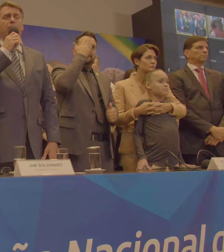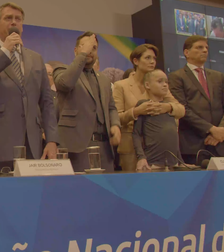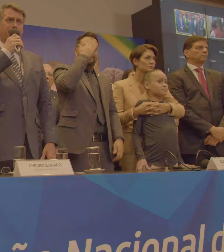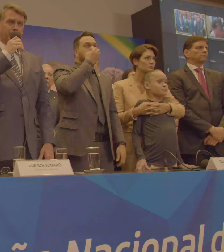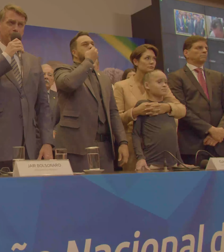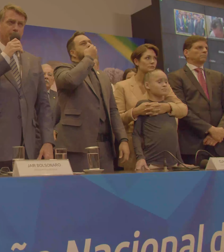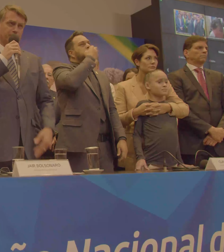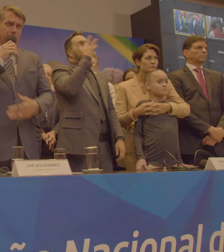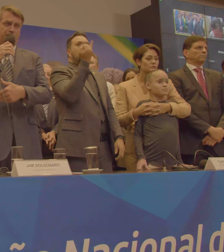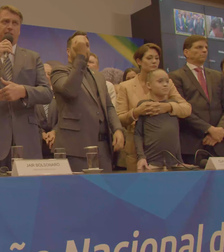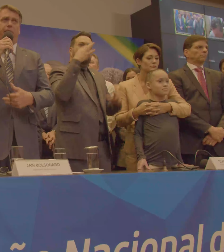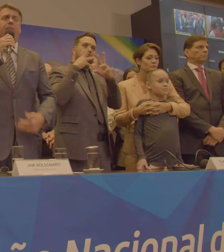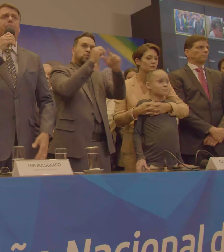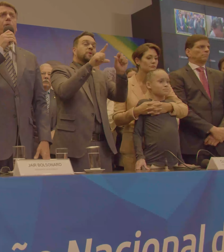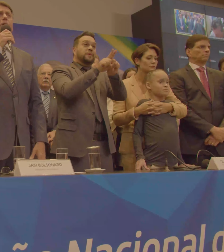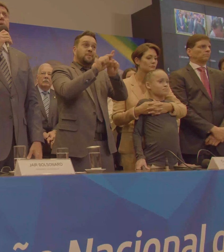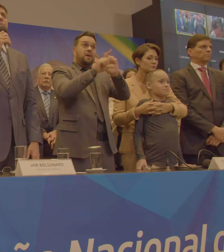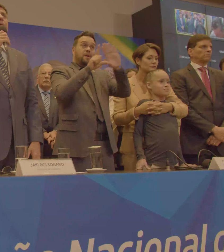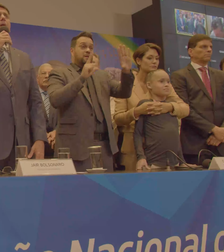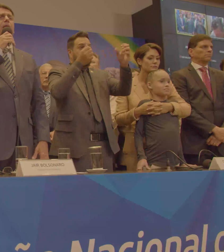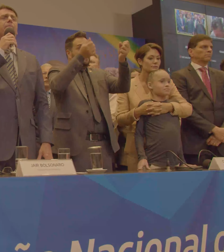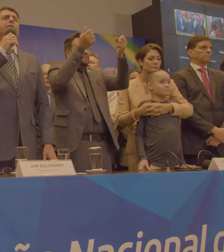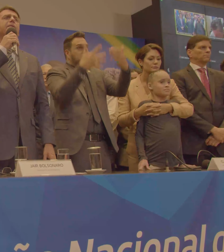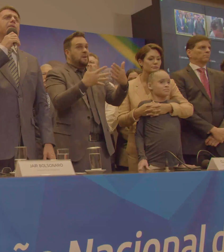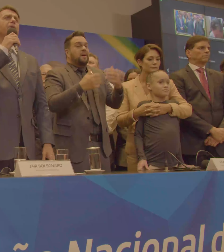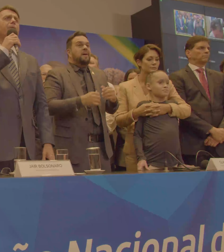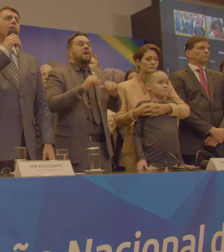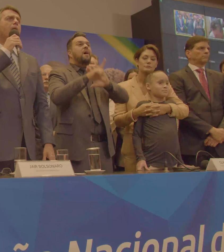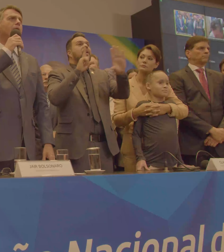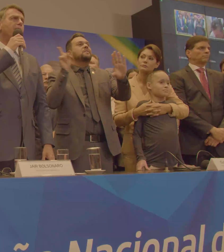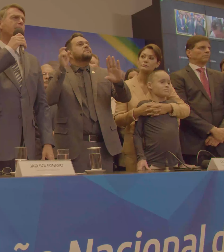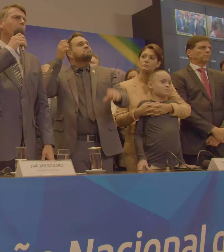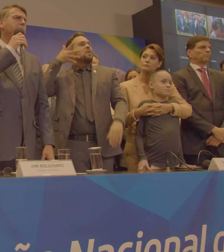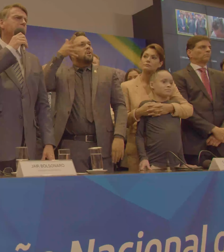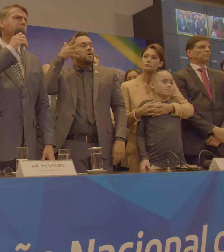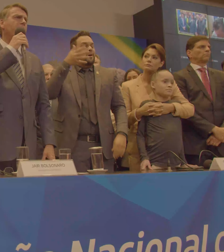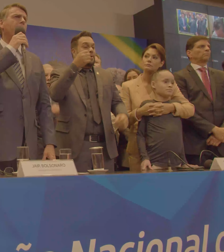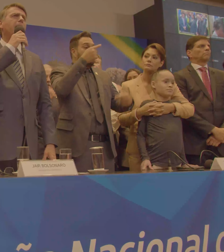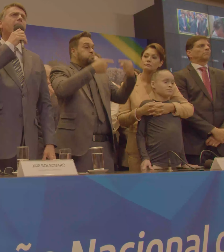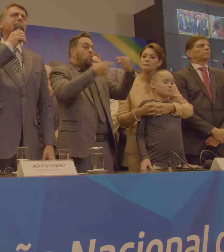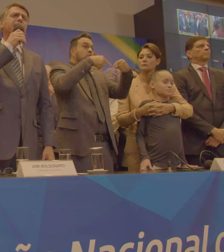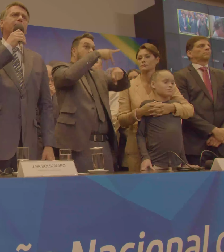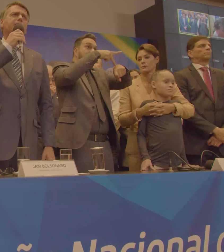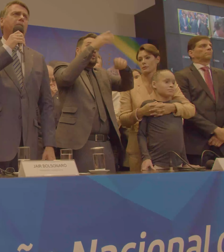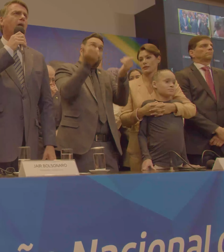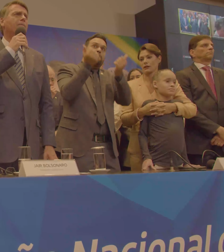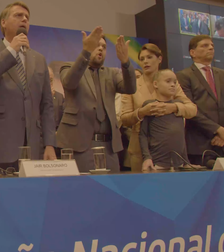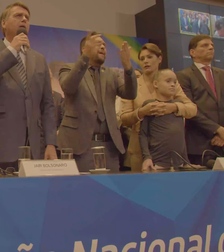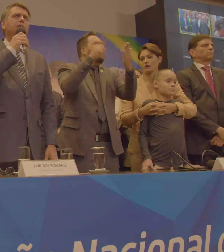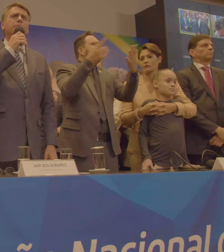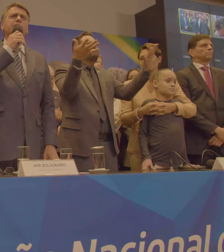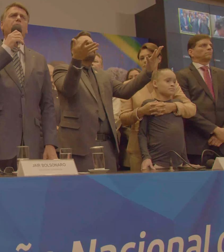e salutar para todos nós. Como disse também há pouco aqui, quem me antecedeu, a nossa política externa é